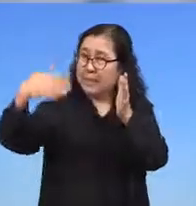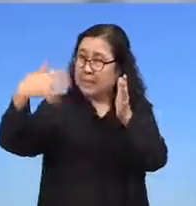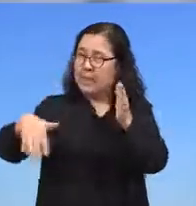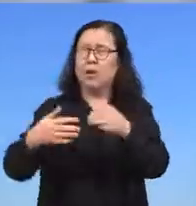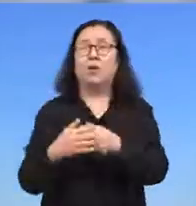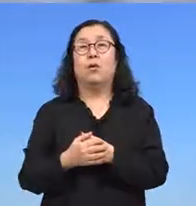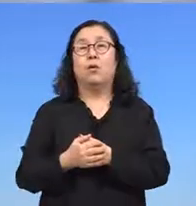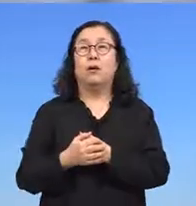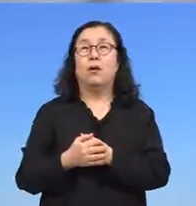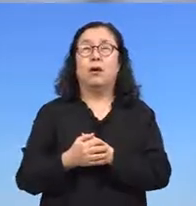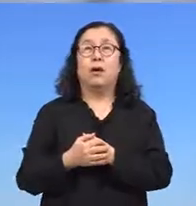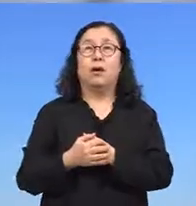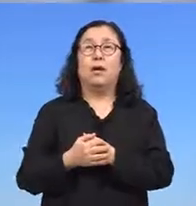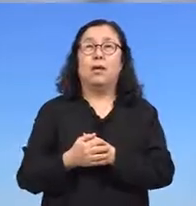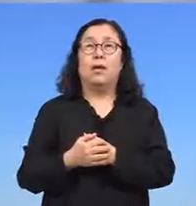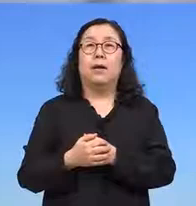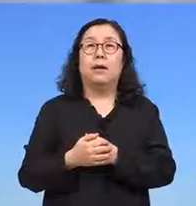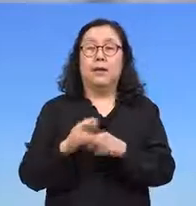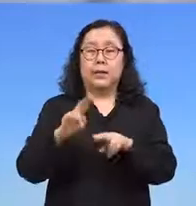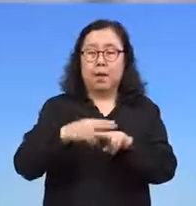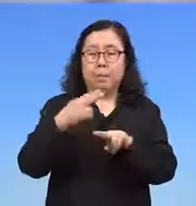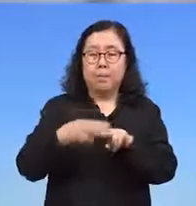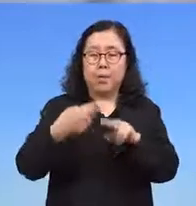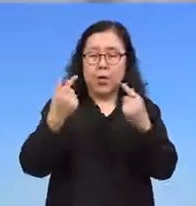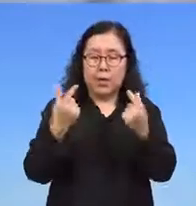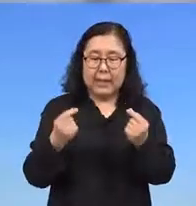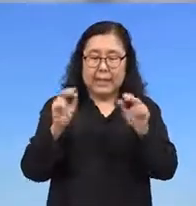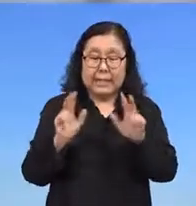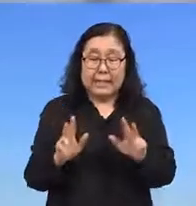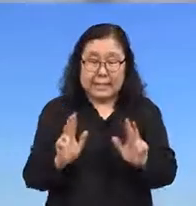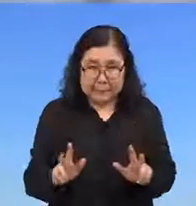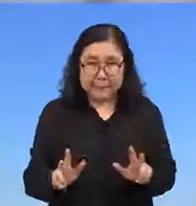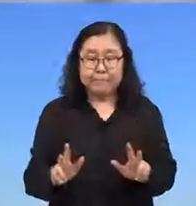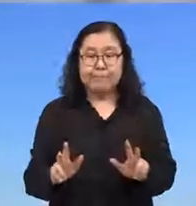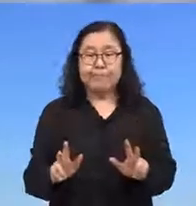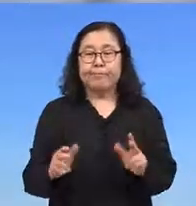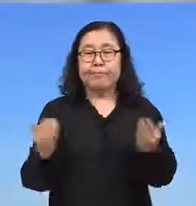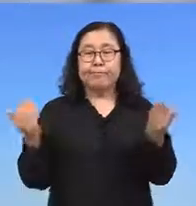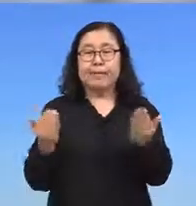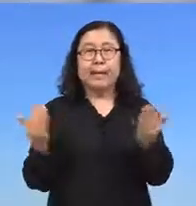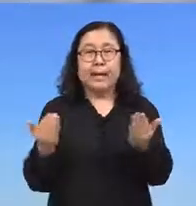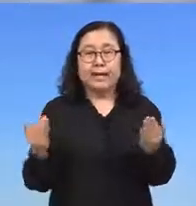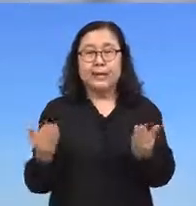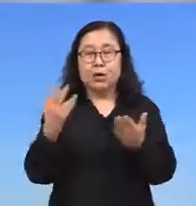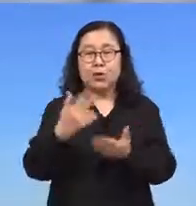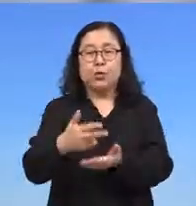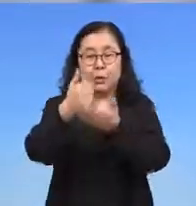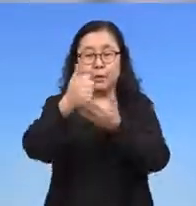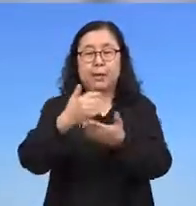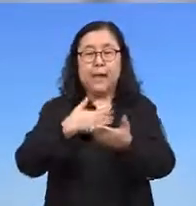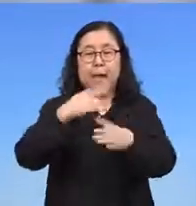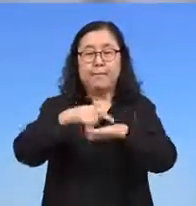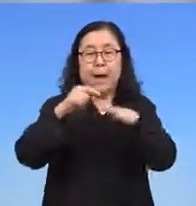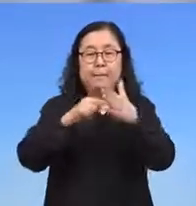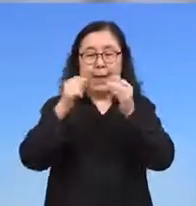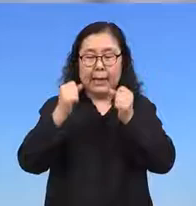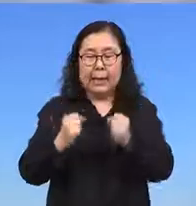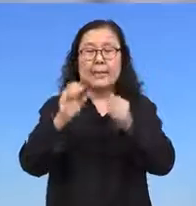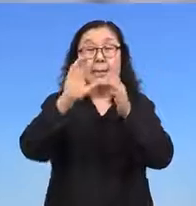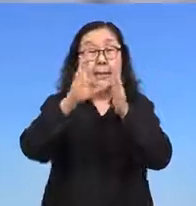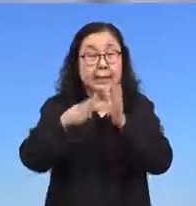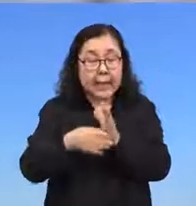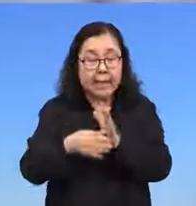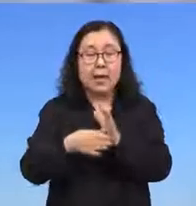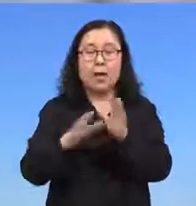선물 같은 오늘 현재 이 시간에 역동적으로 일하시는 주님, 그 주님이 내 마음에